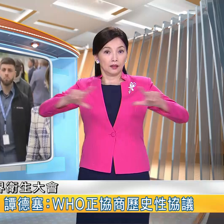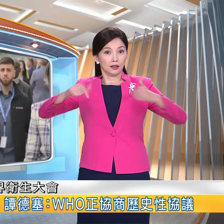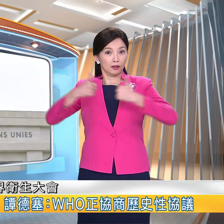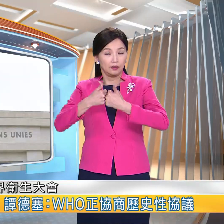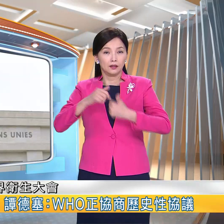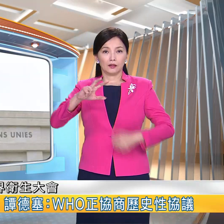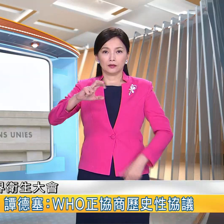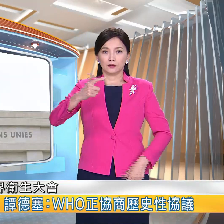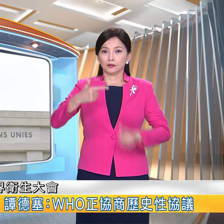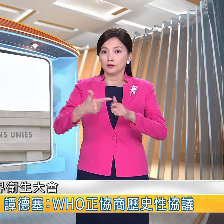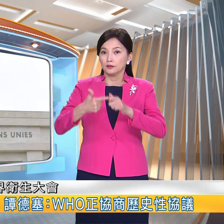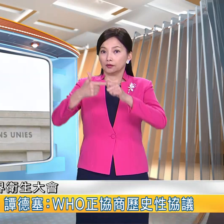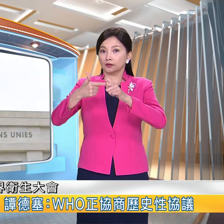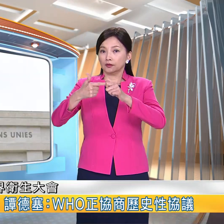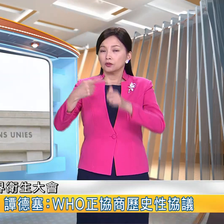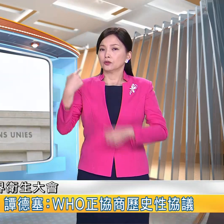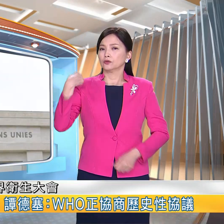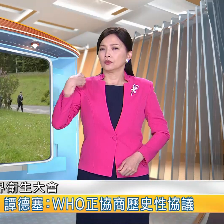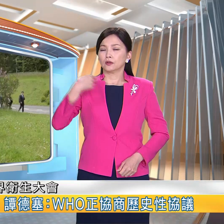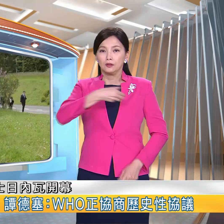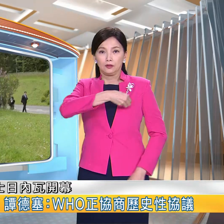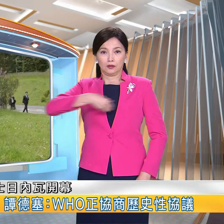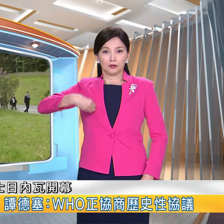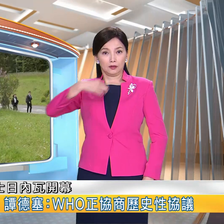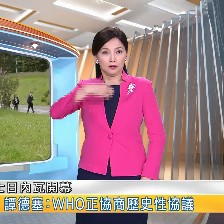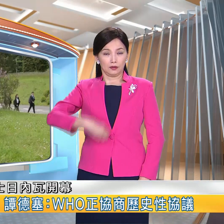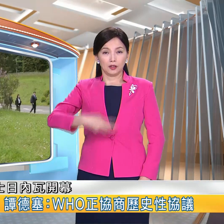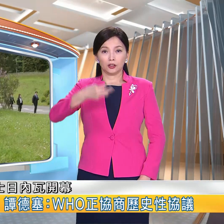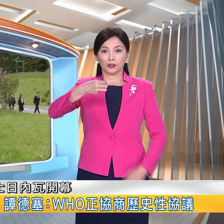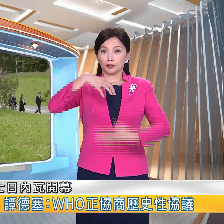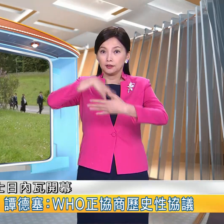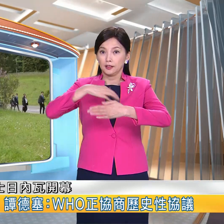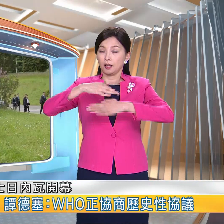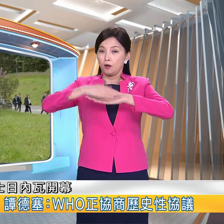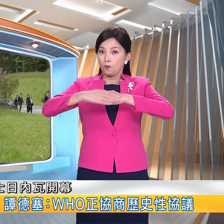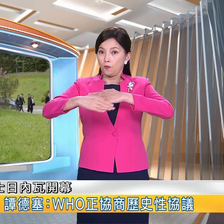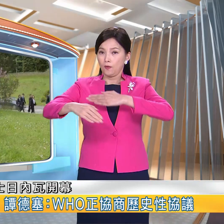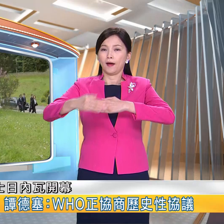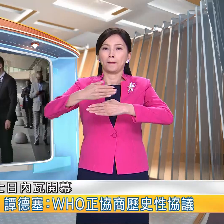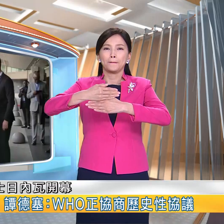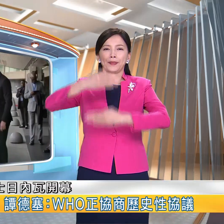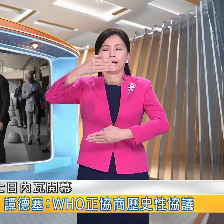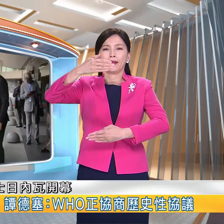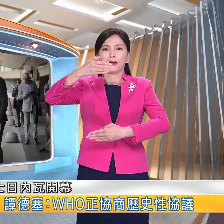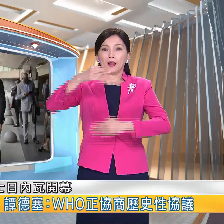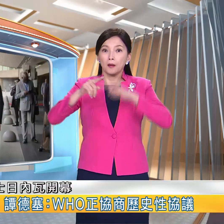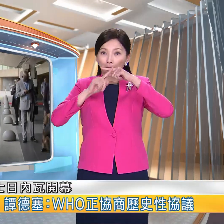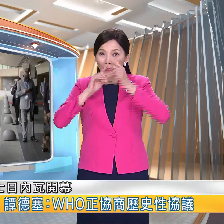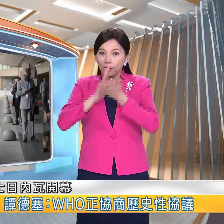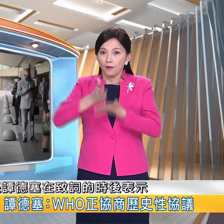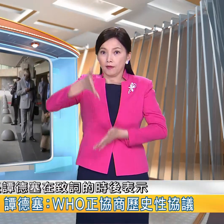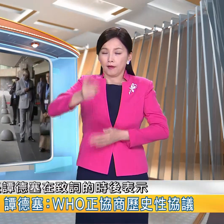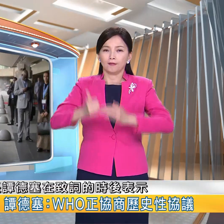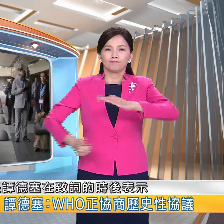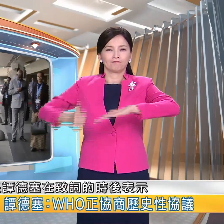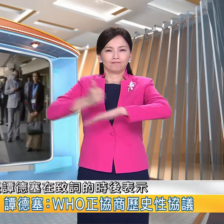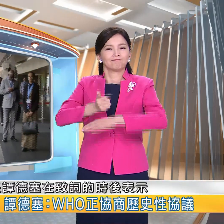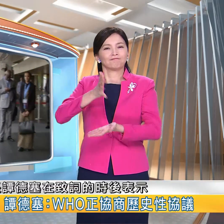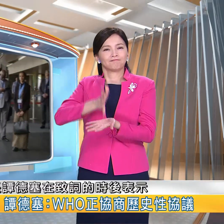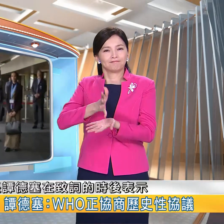第76届世界卫生大会21号在瑞士日内瓦开幕。世卫秘书长谭德